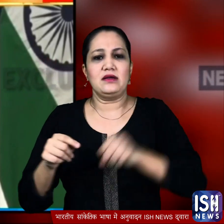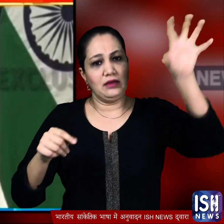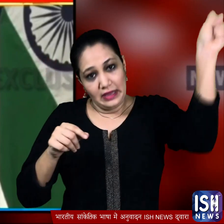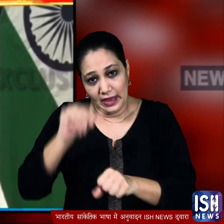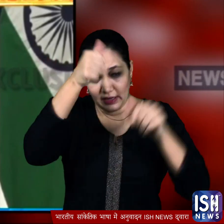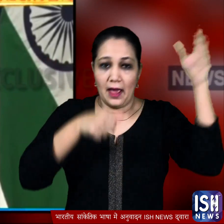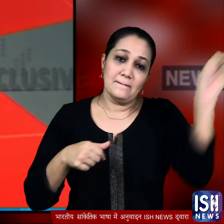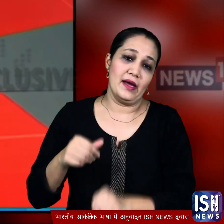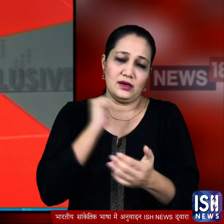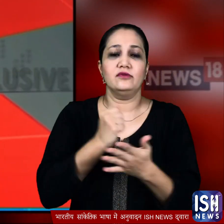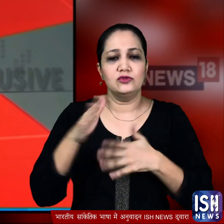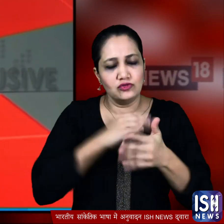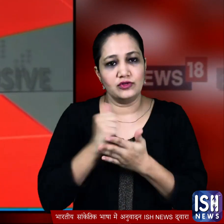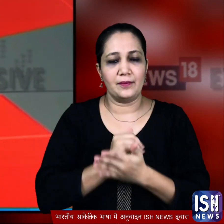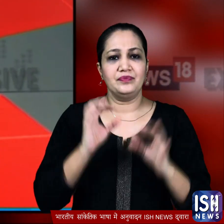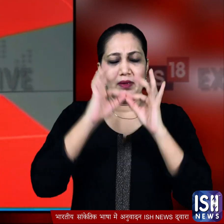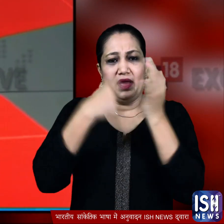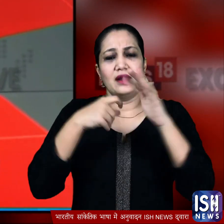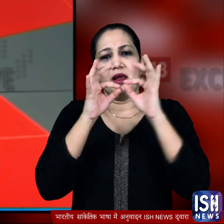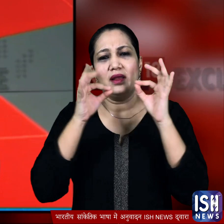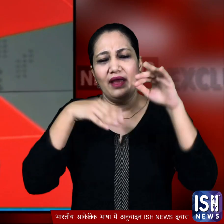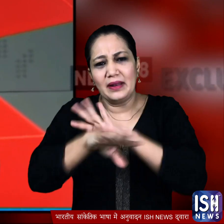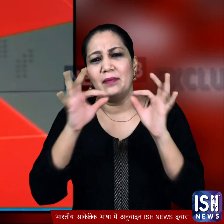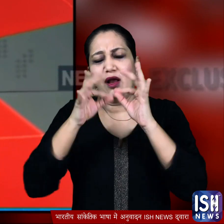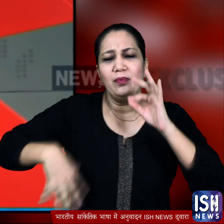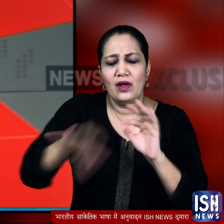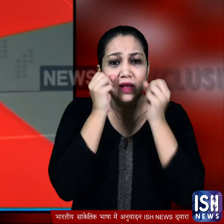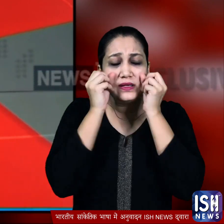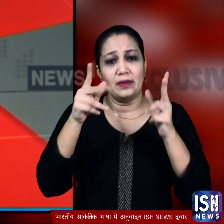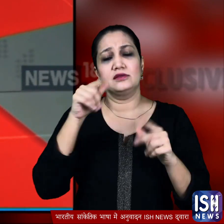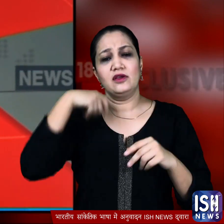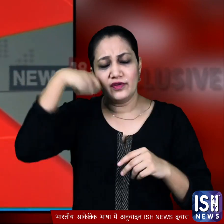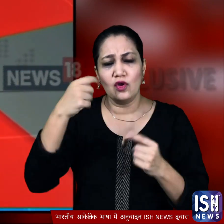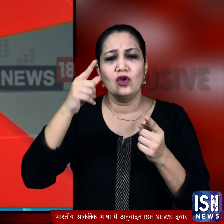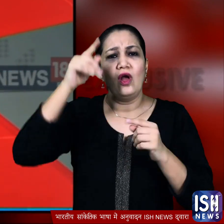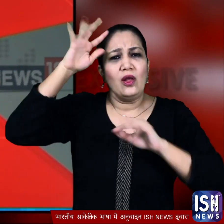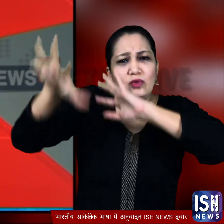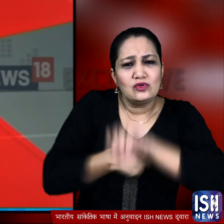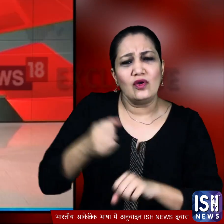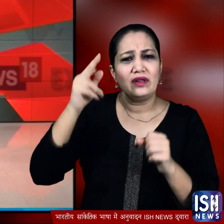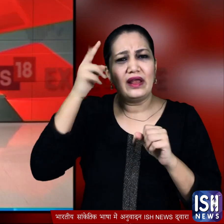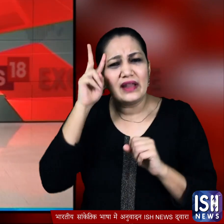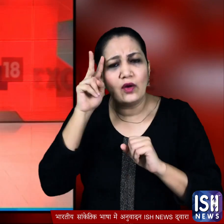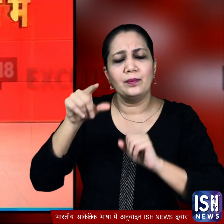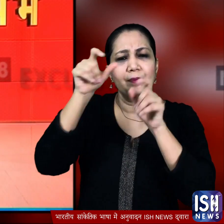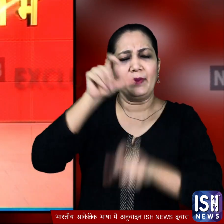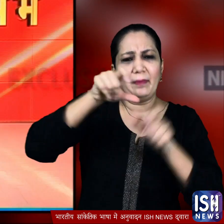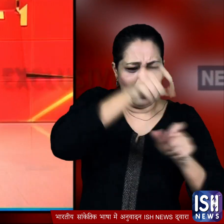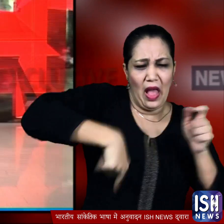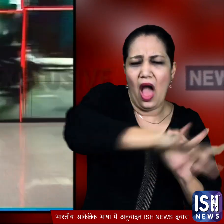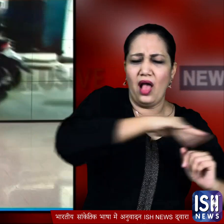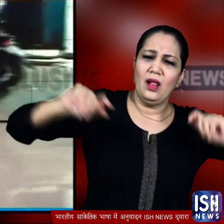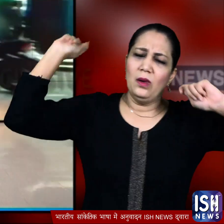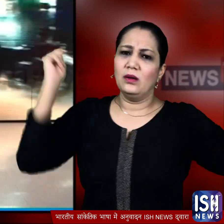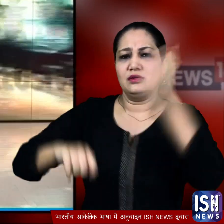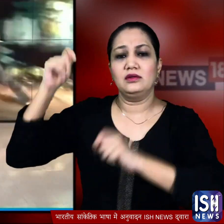back to India. बिहार के भागलपुर से हैरान करने वाला एक वीडियो सामने आया। वहां चोरी के 2 आरोपियों की भीड़ ने जमकर पिटाई कर